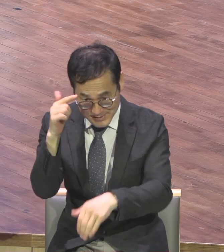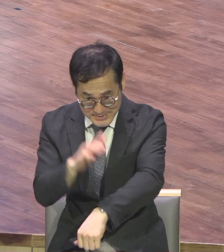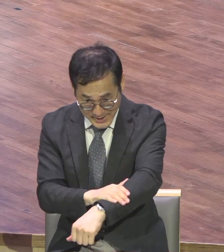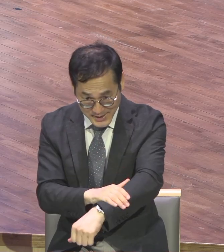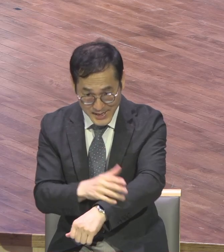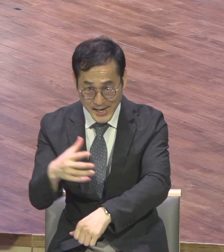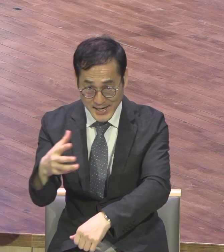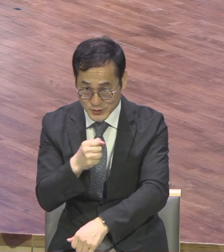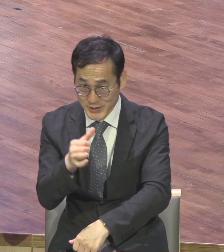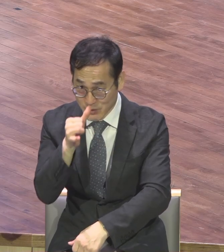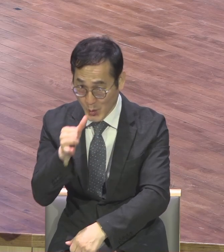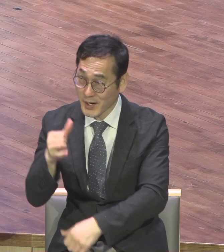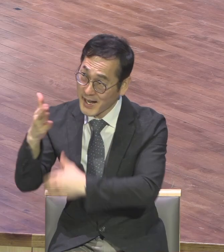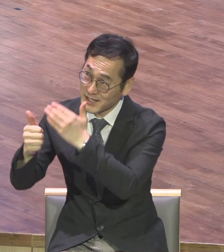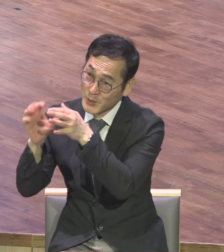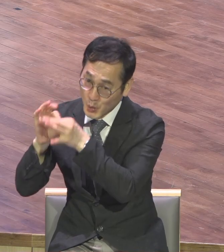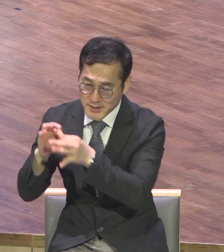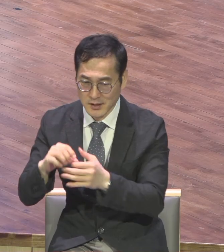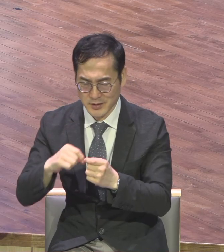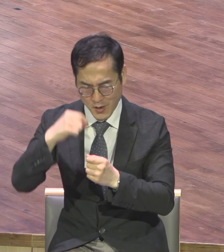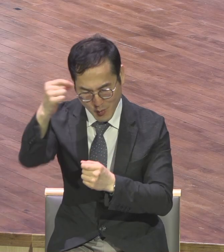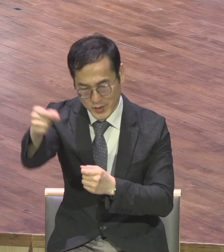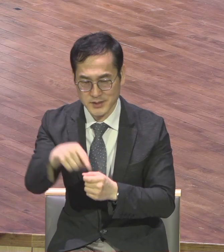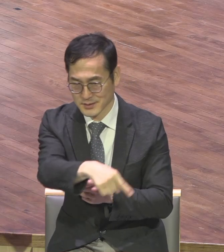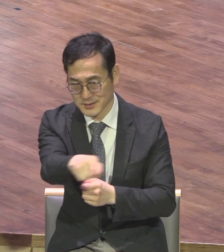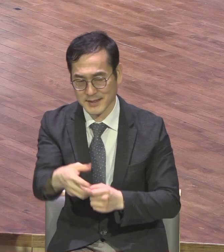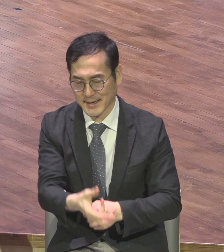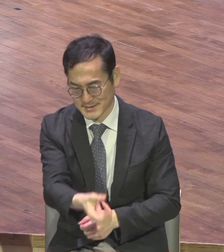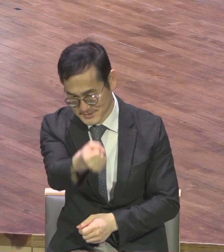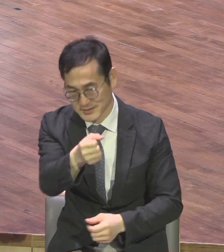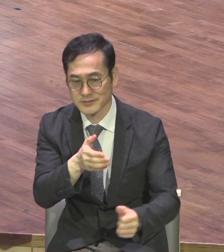세세 무궁하도록 있을지어다. 아멘.